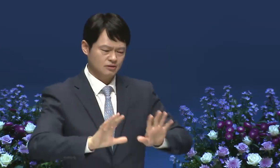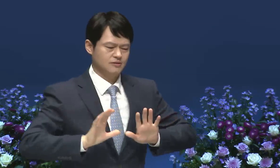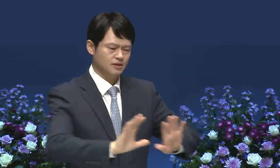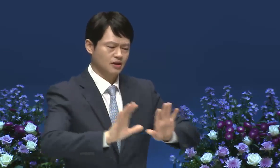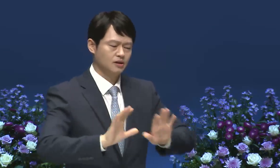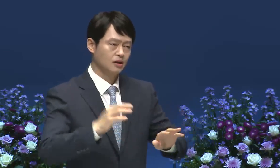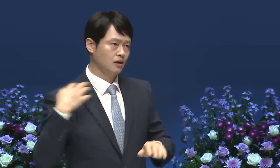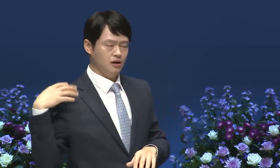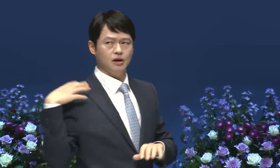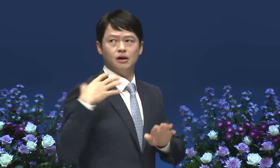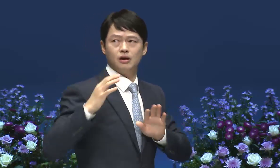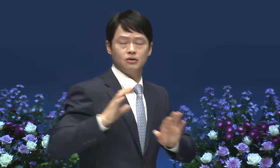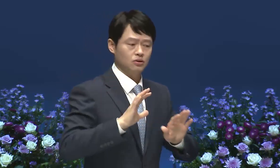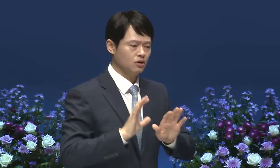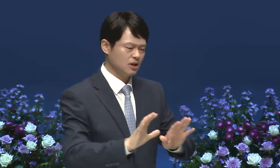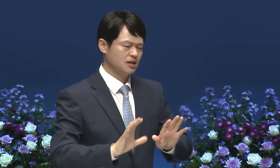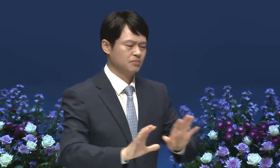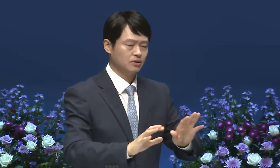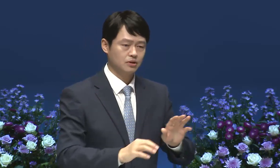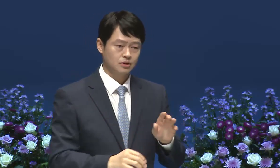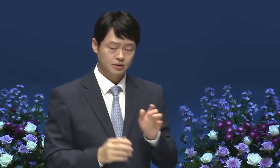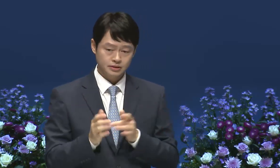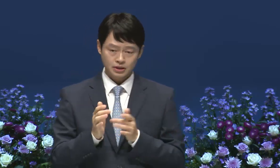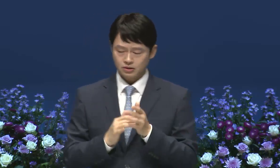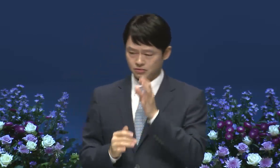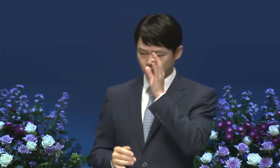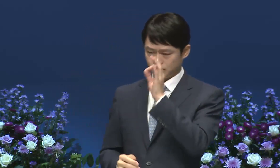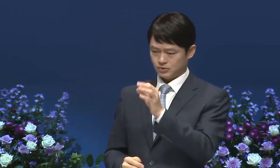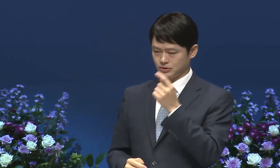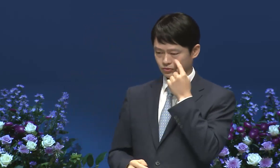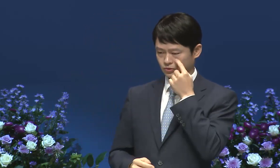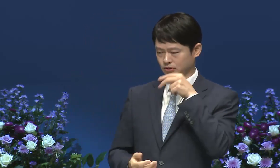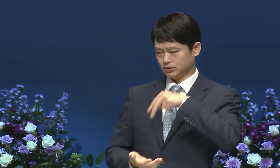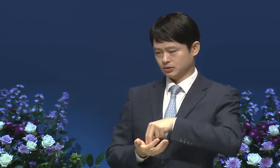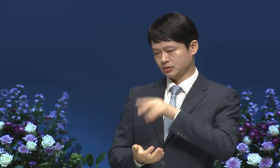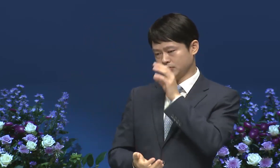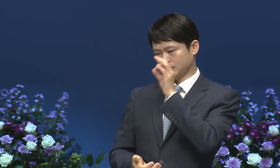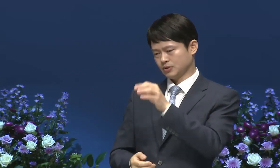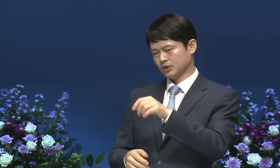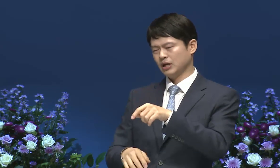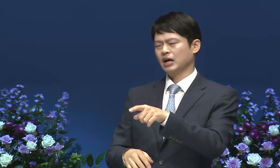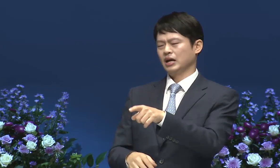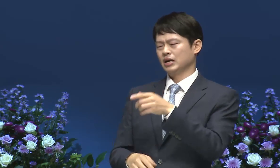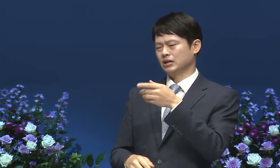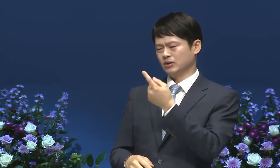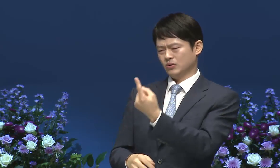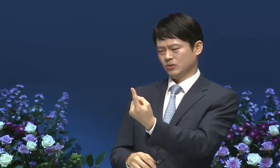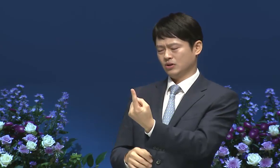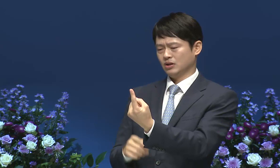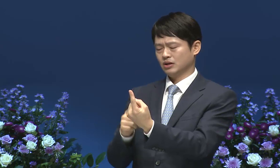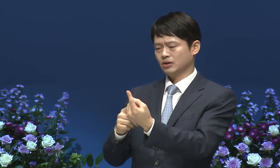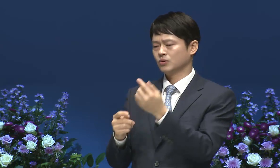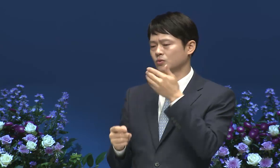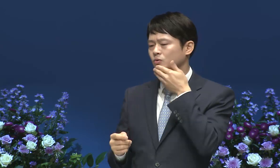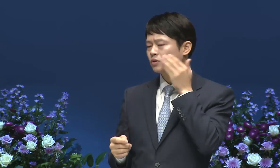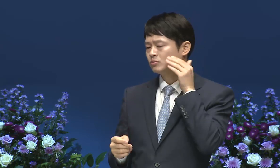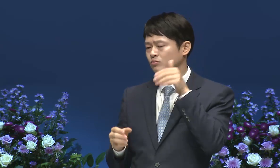그 사람들은 이 농인을 데리고 예수님께 나와 간청했습니다. 예수님께서는 그를 보고